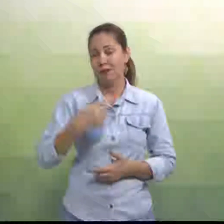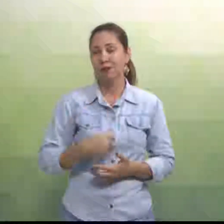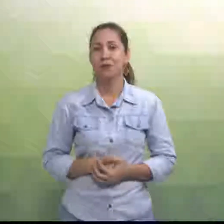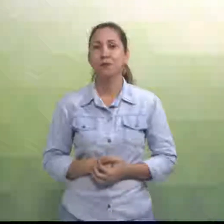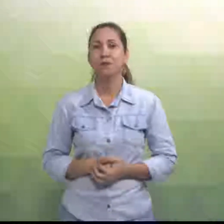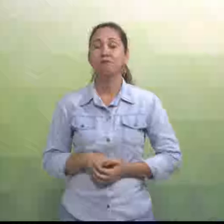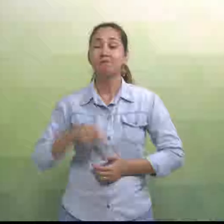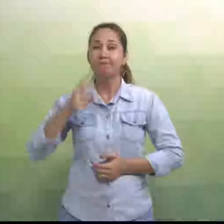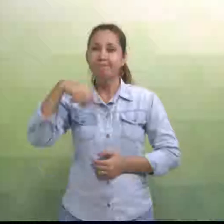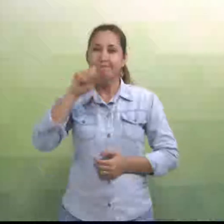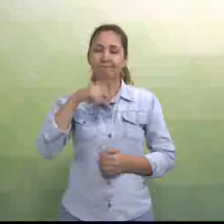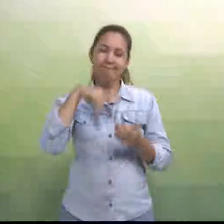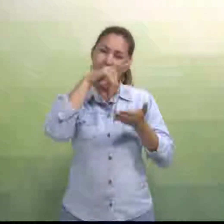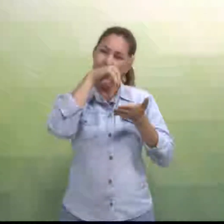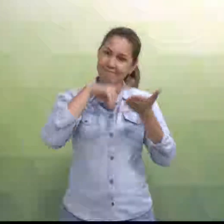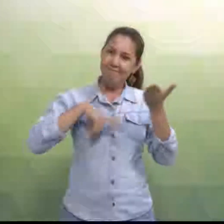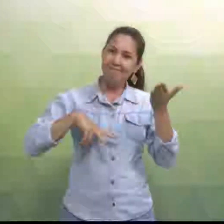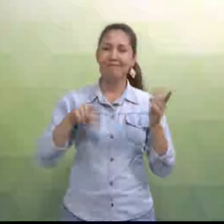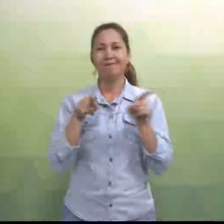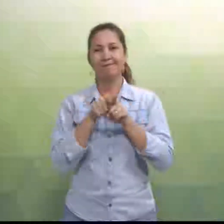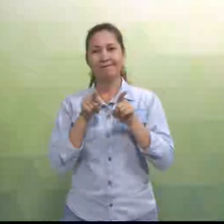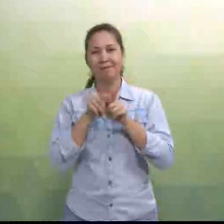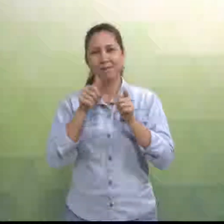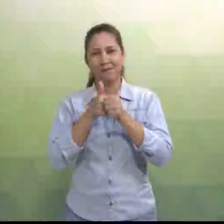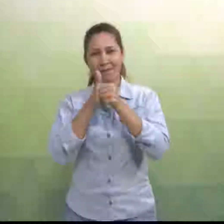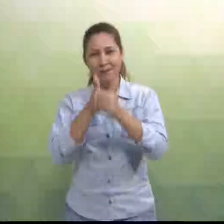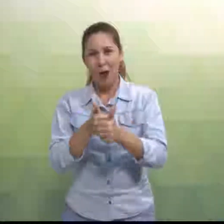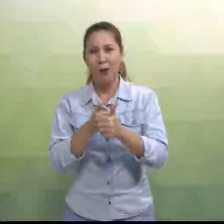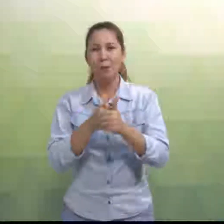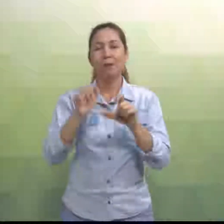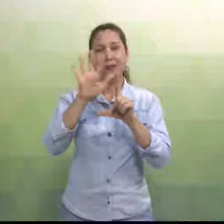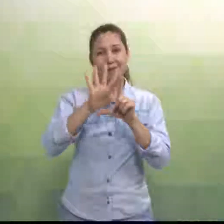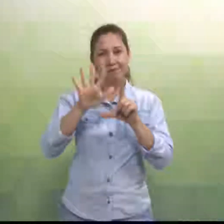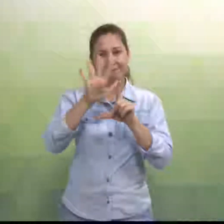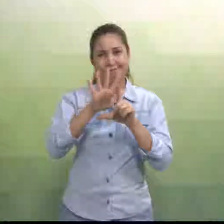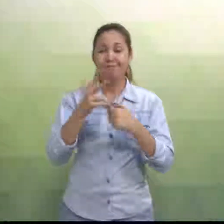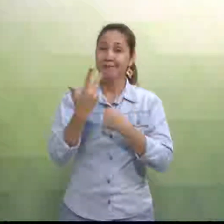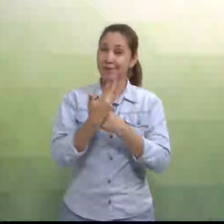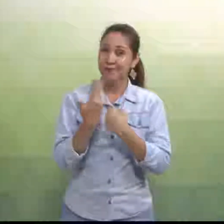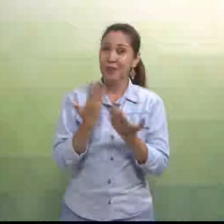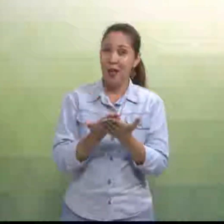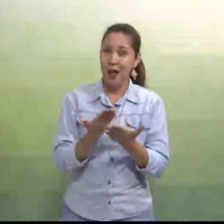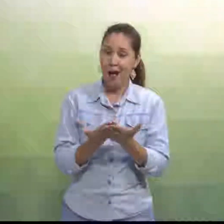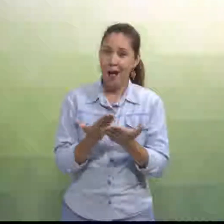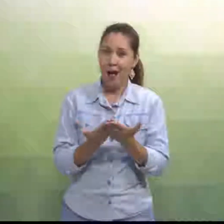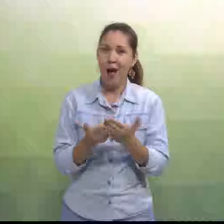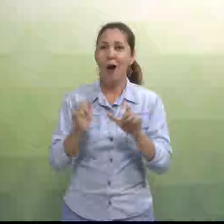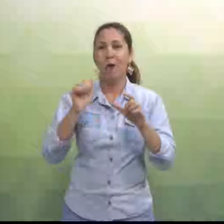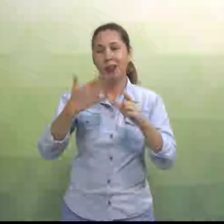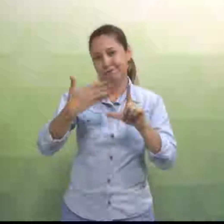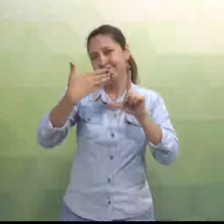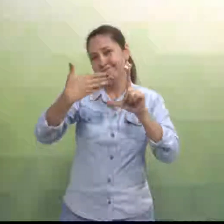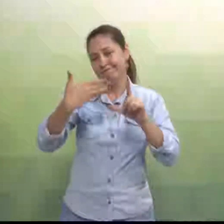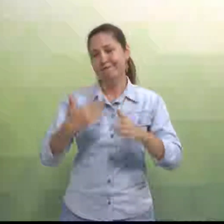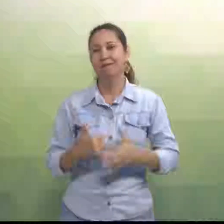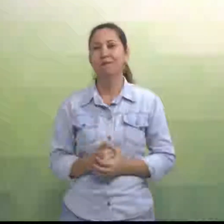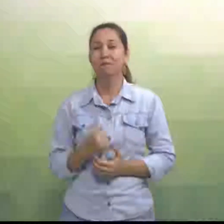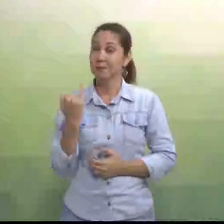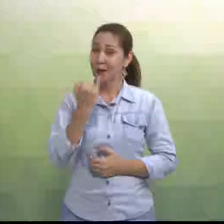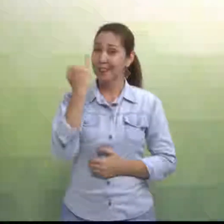da unidade 4. Então, vocês podem ler o material para acompanhar, bem como as videoaulas no AVA. Isso